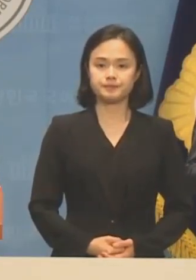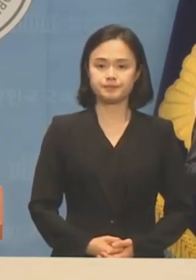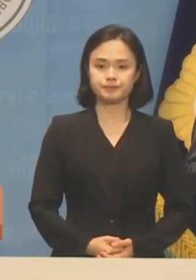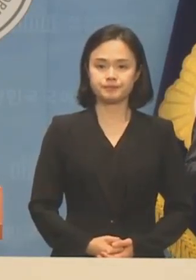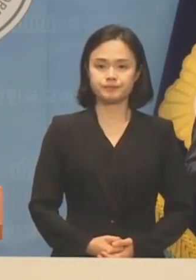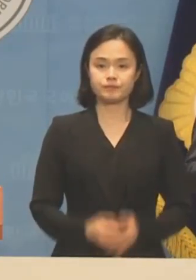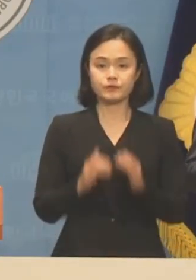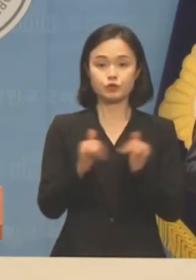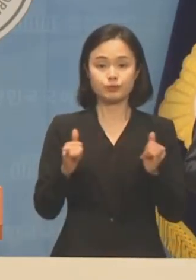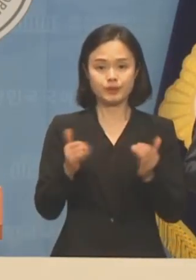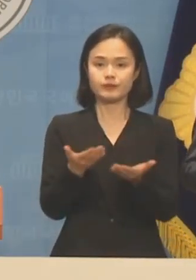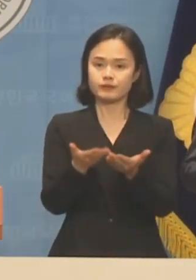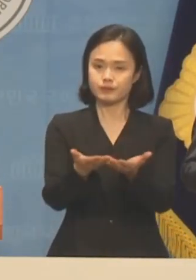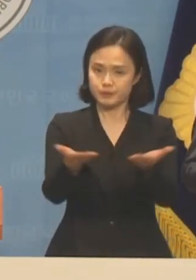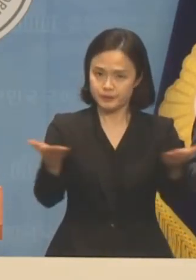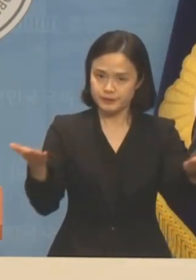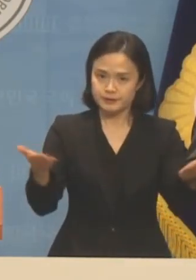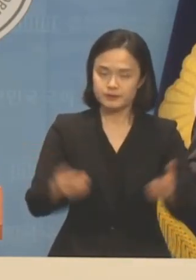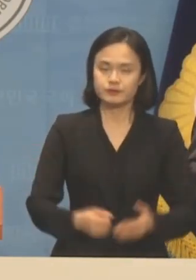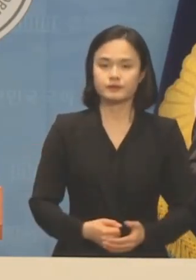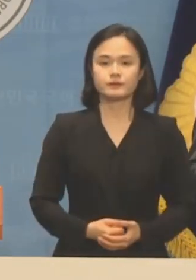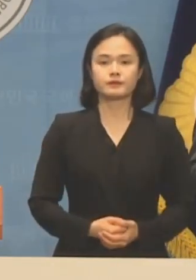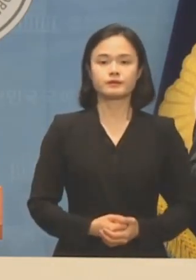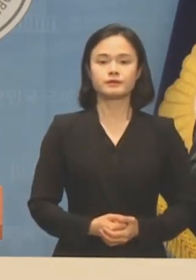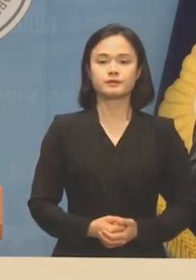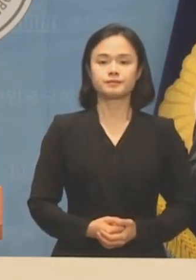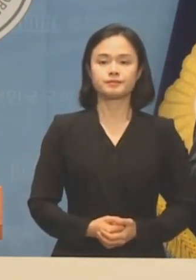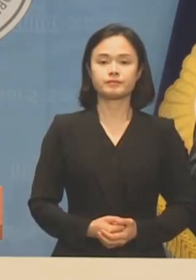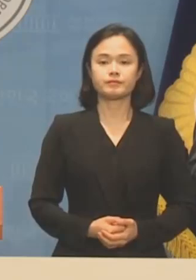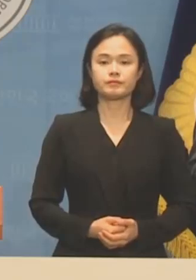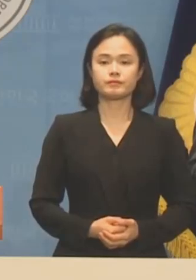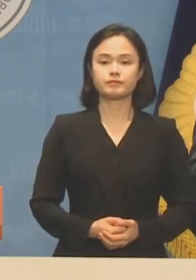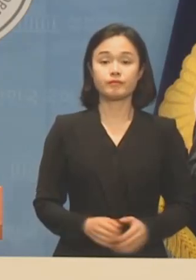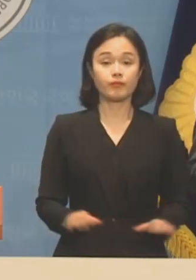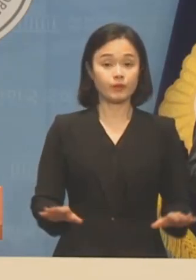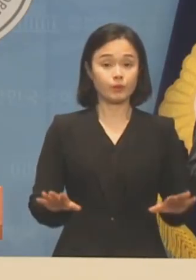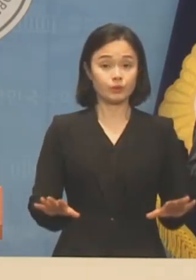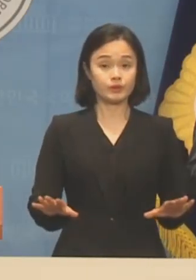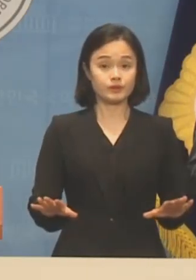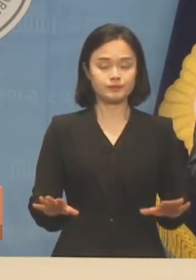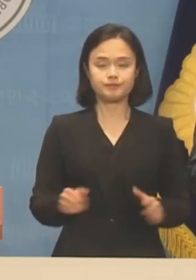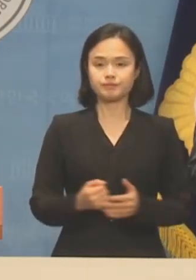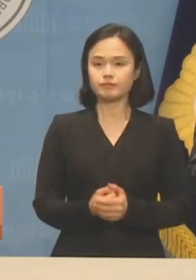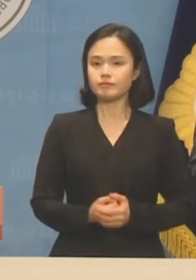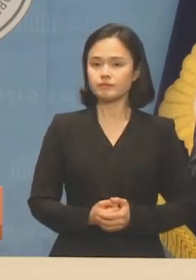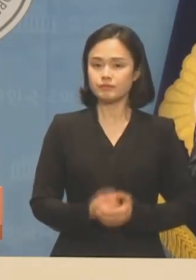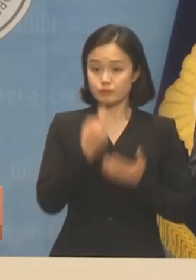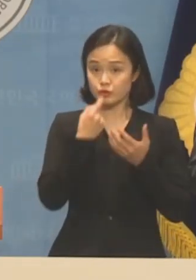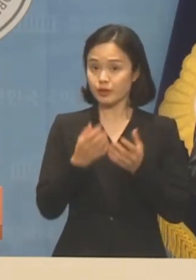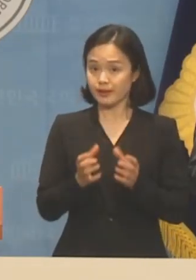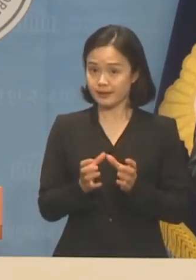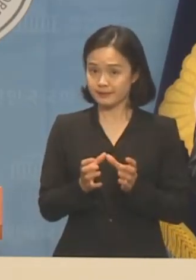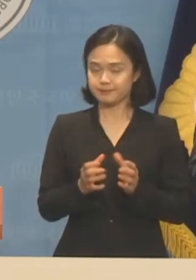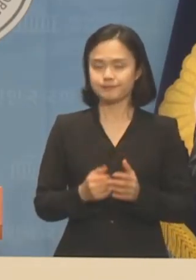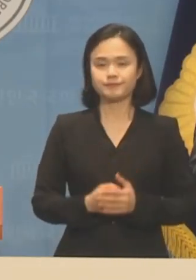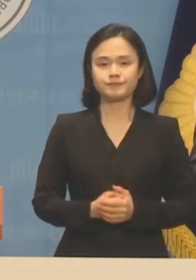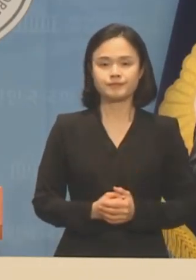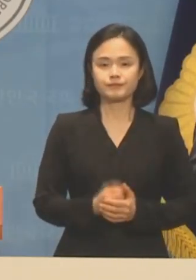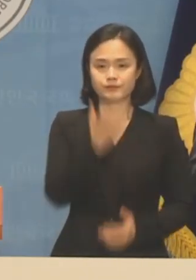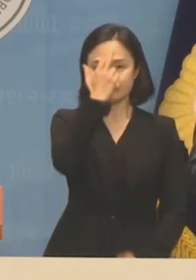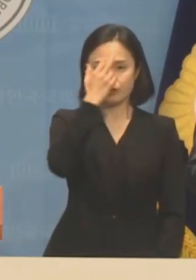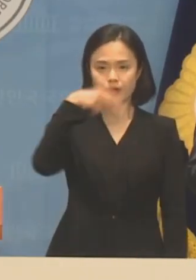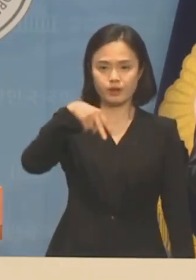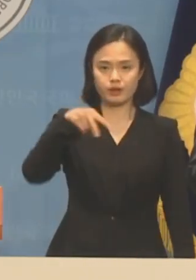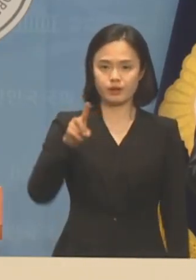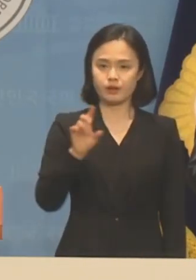존경하는 국민 여러분, 오늘 우리는 최상목 대통령 권한대행을 고발하기